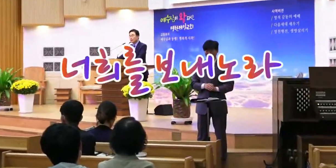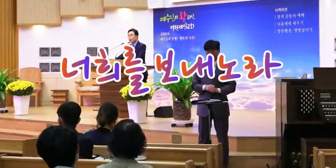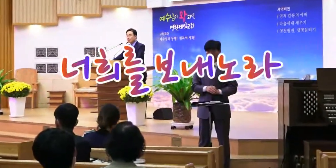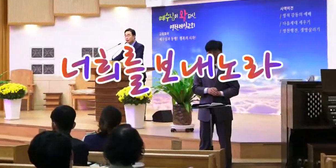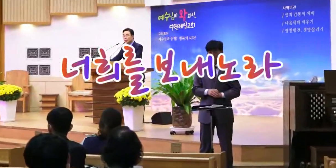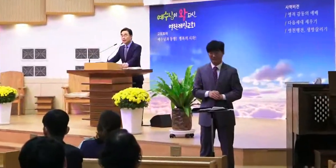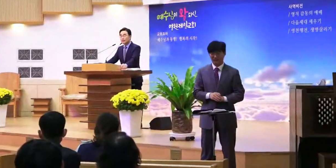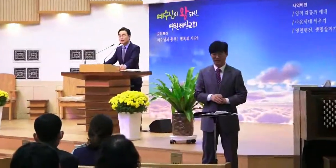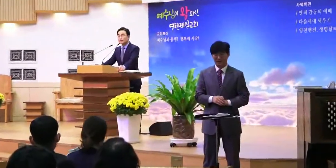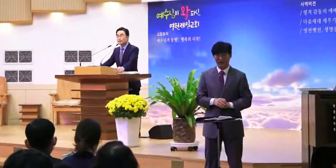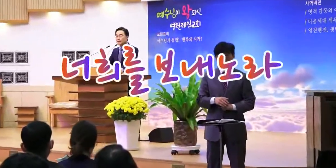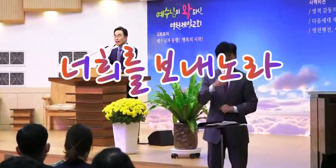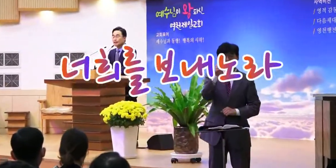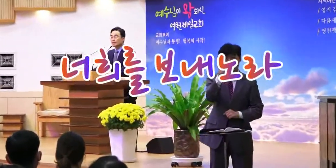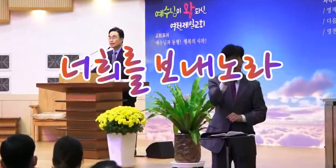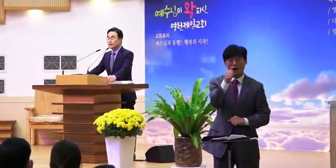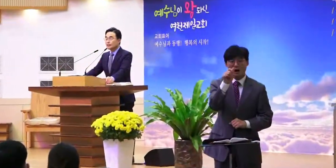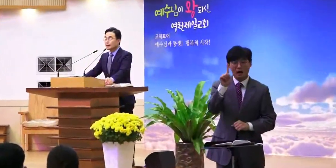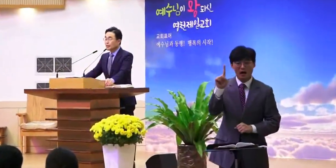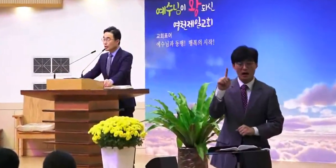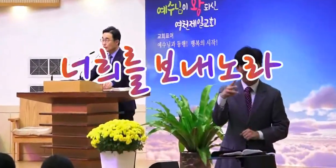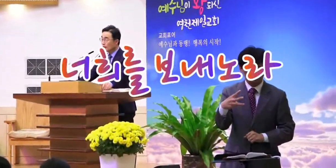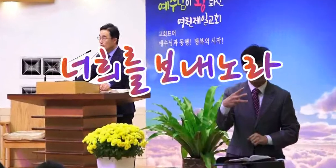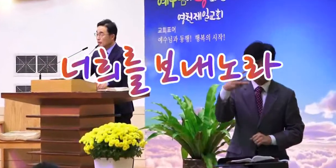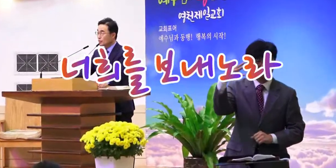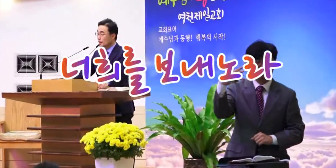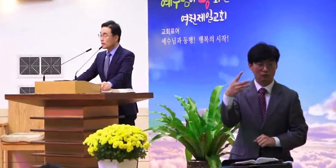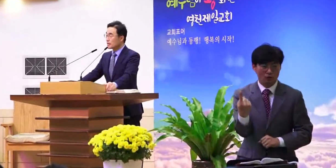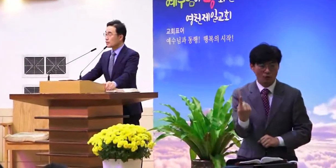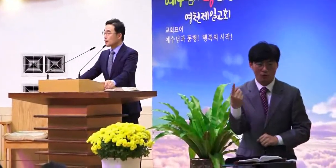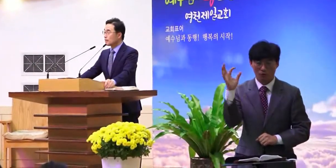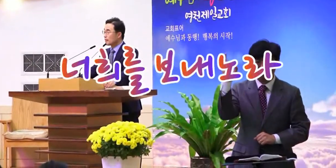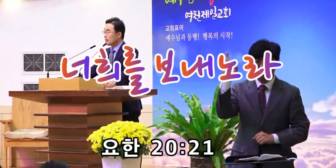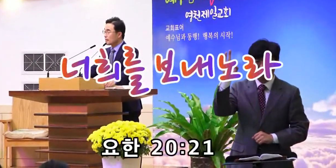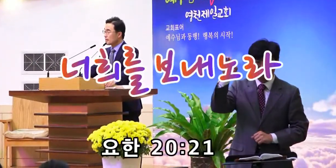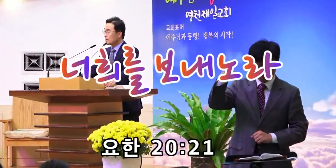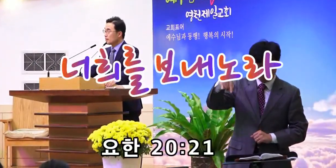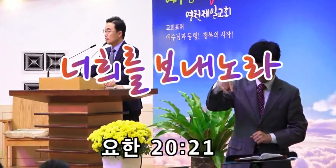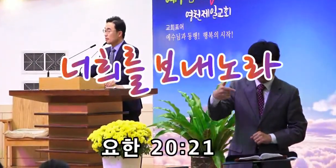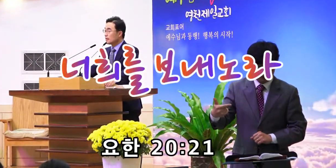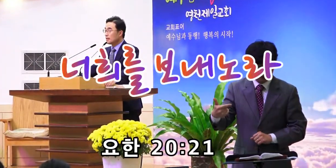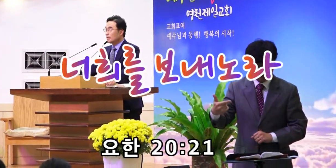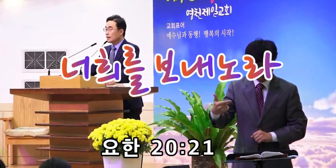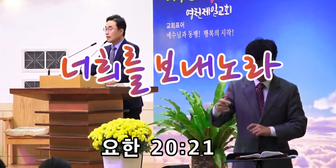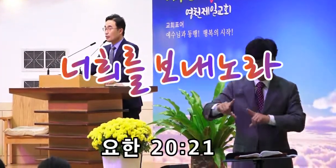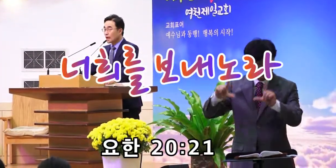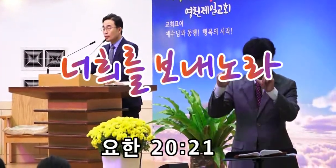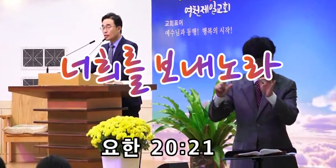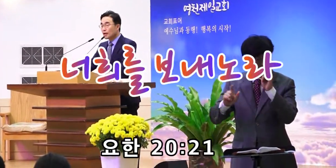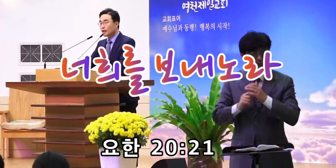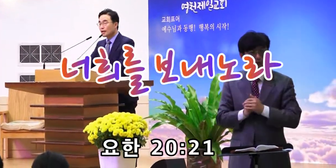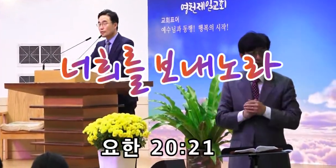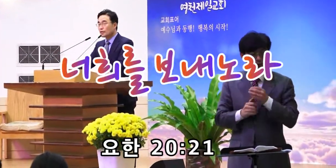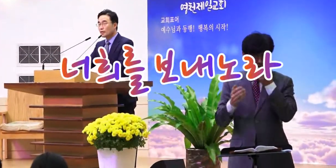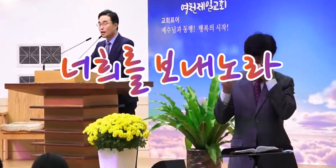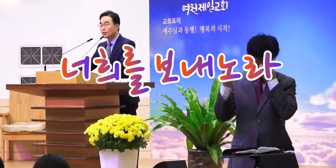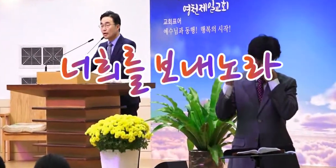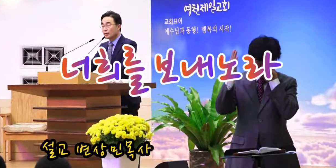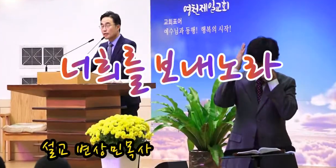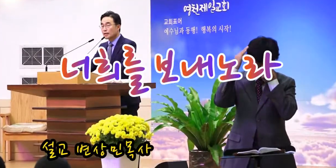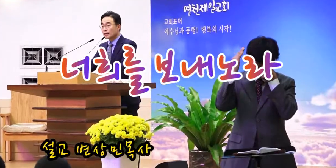오면 할로윈데이라는 것이 있습니다. 몇 해 전까지만 해도 굉장히 생소했는데 지금은 우리 한국